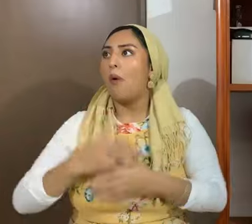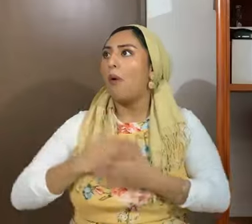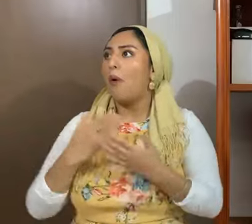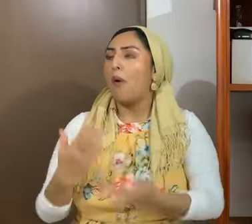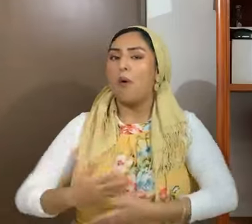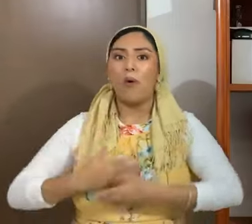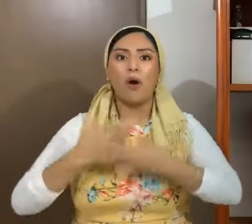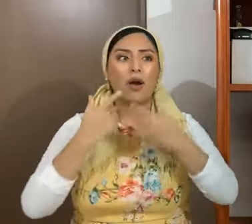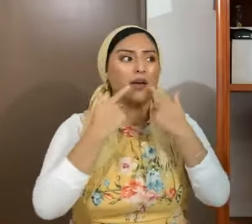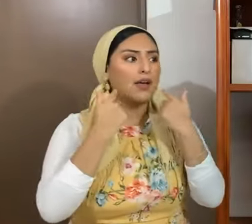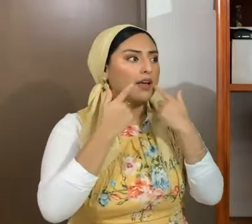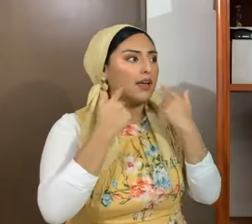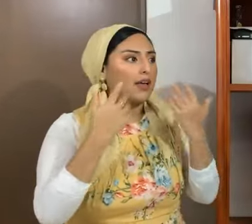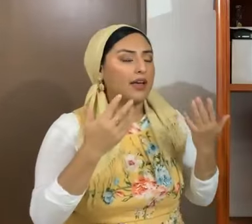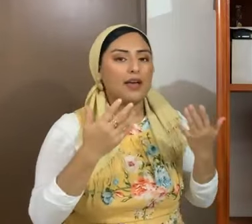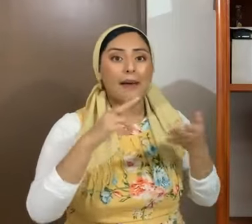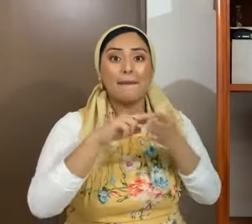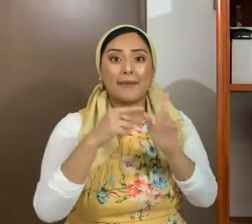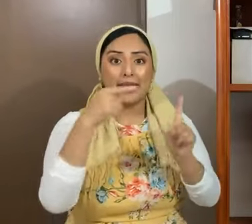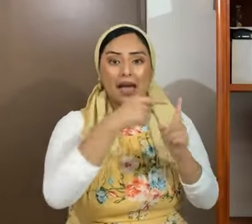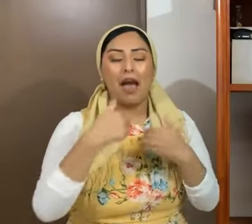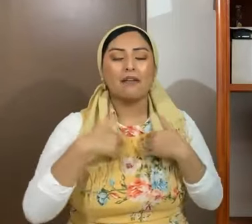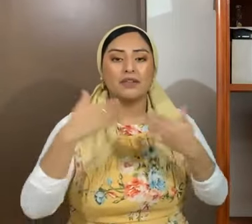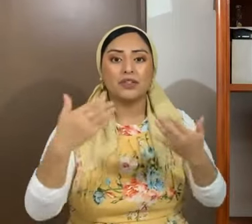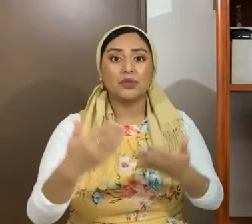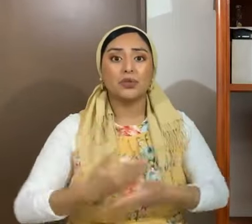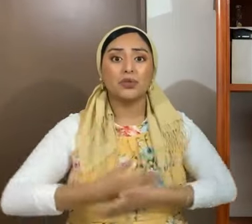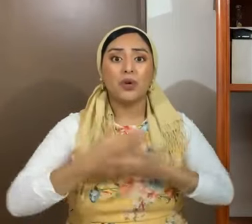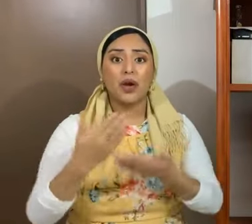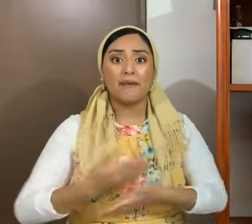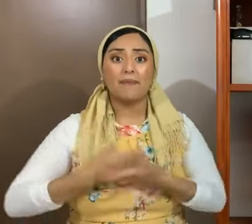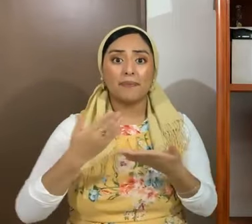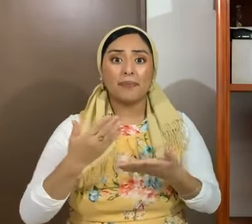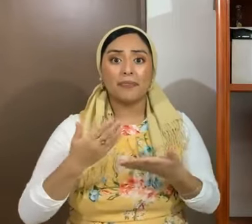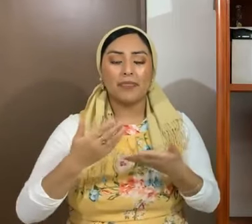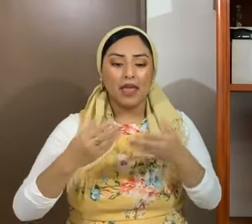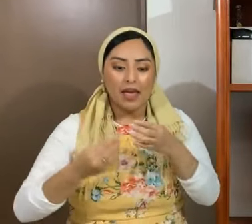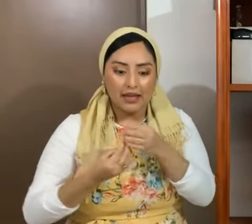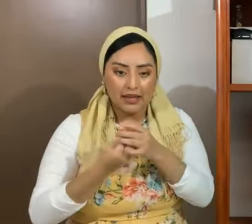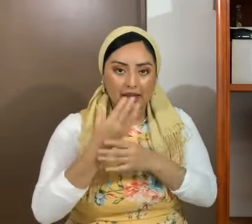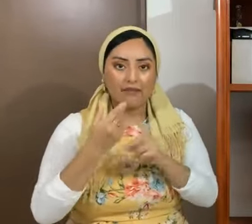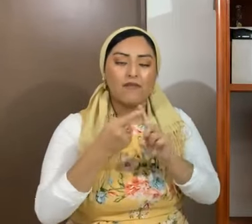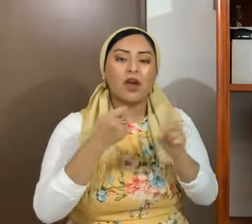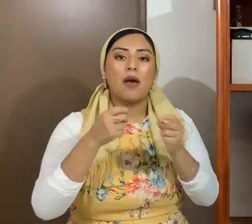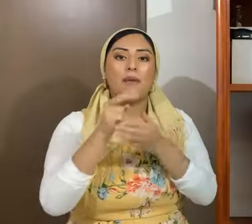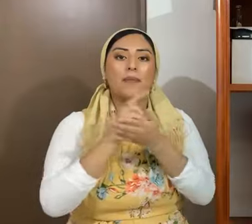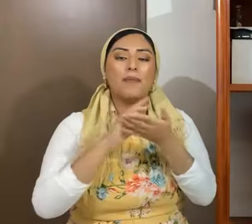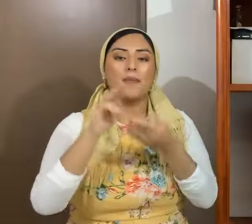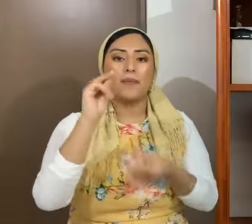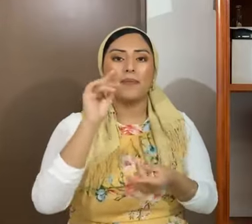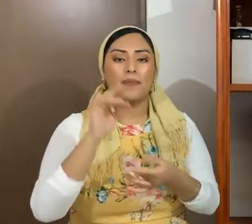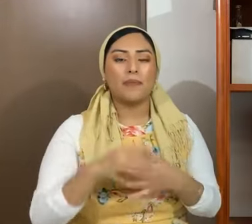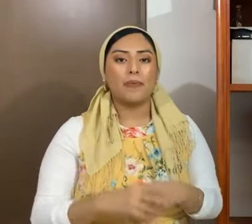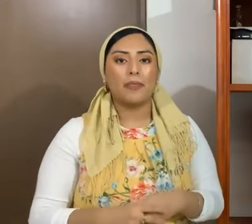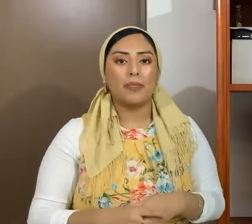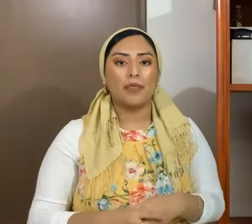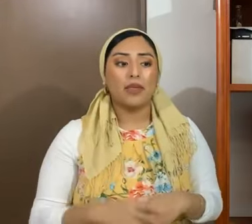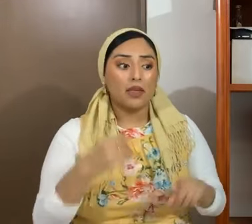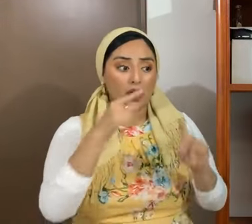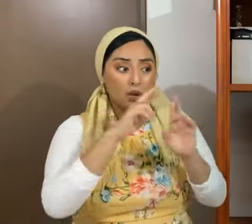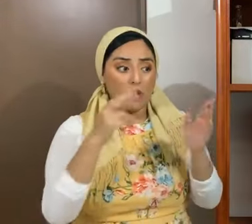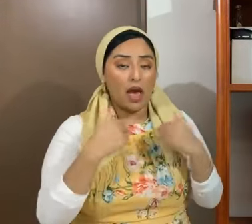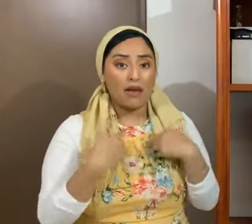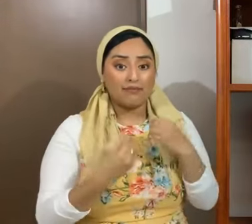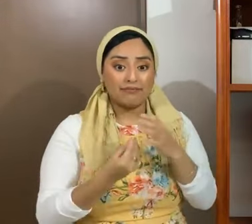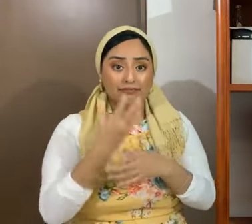ríe, señal de que tenía gozo. Es el gozo, un fruto del Ruach HaKodesh. Entonces, como ya tenía